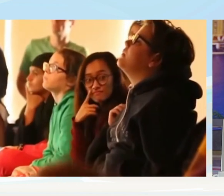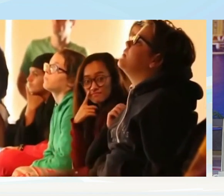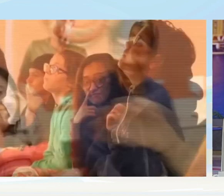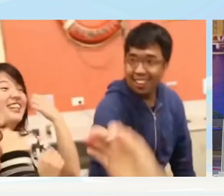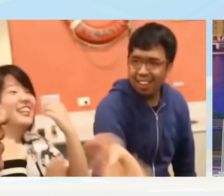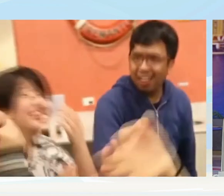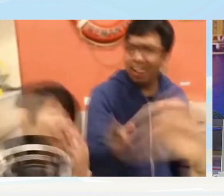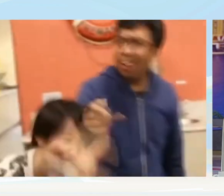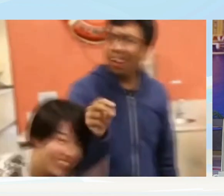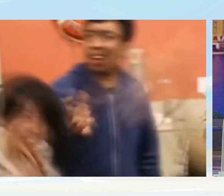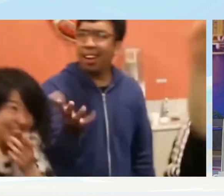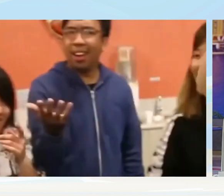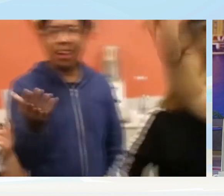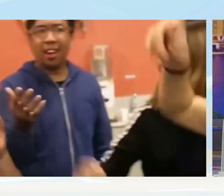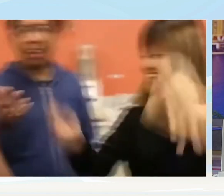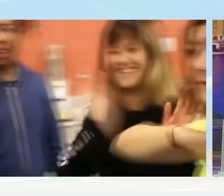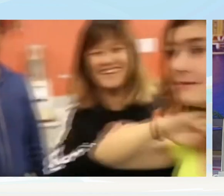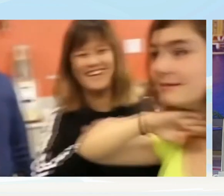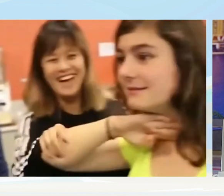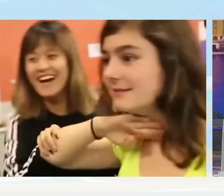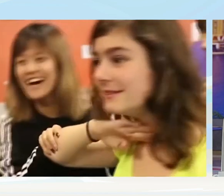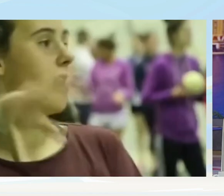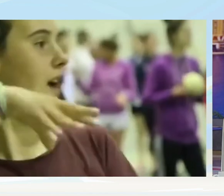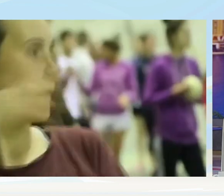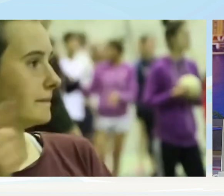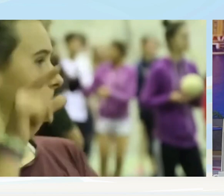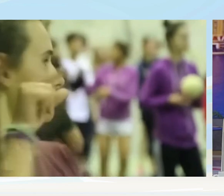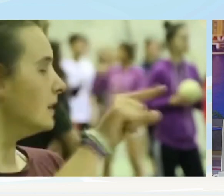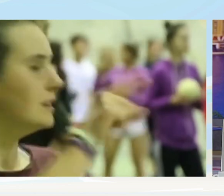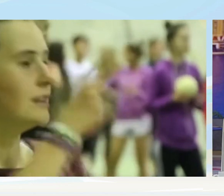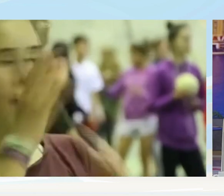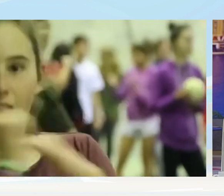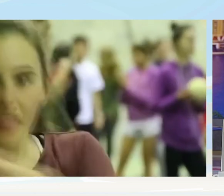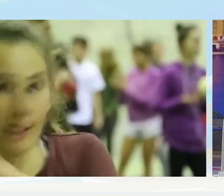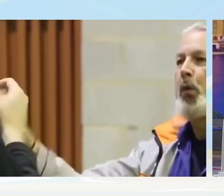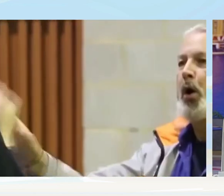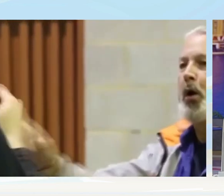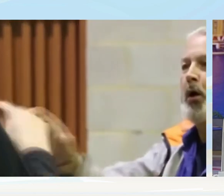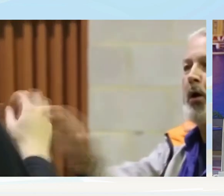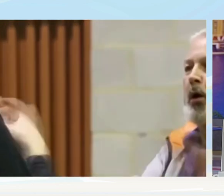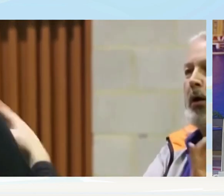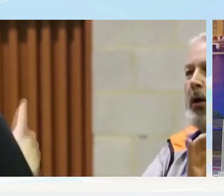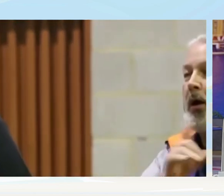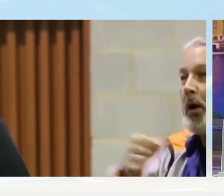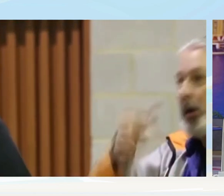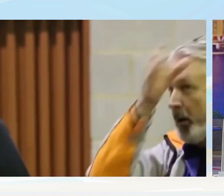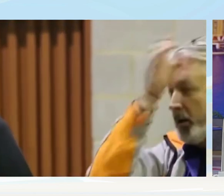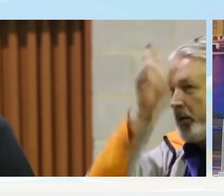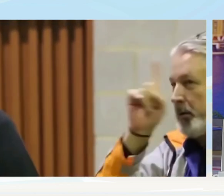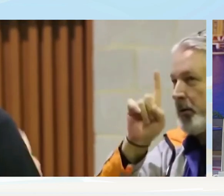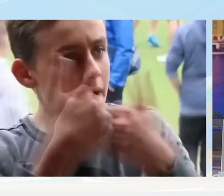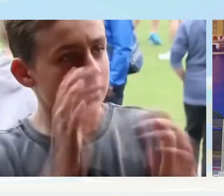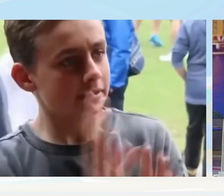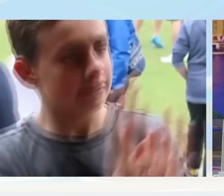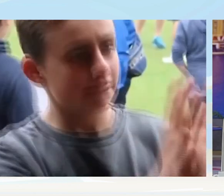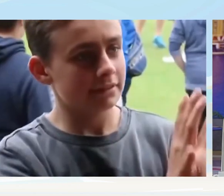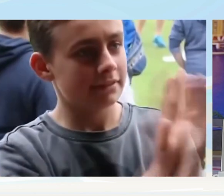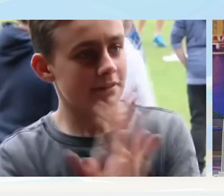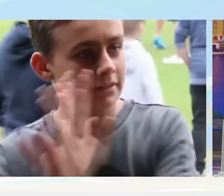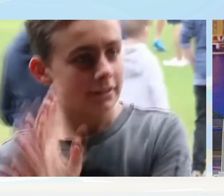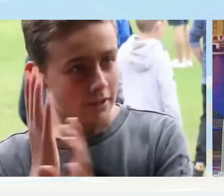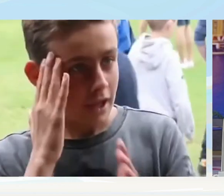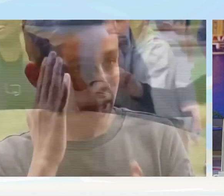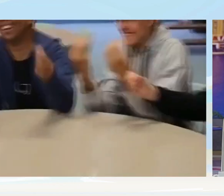ان ذوي الاعاقه السمعيه يكونوا خدمات معاونه والكلام ده، لا، احنا دلوقتي عندنا اللي يقدر يعمل